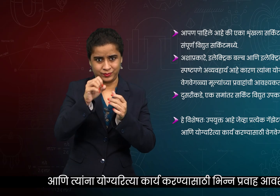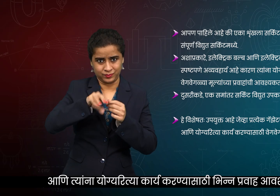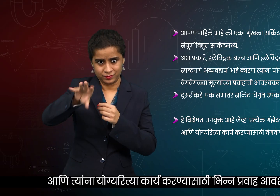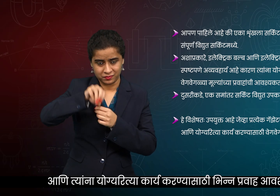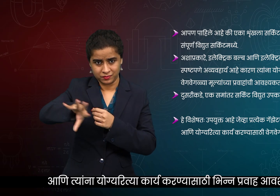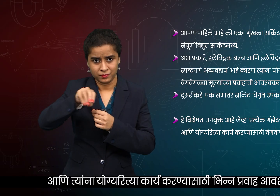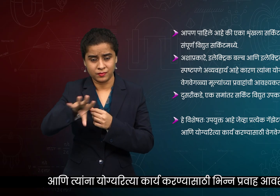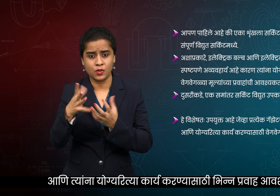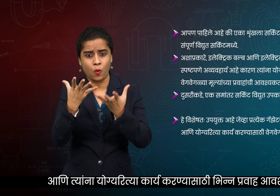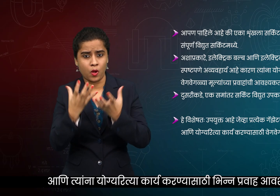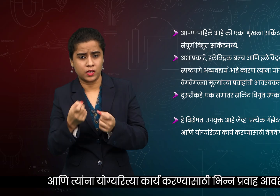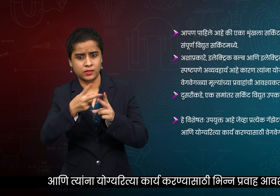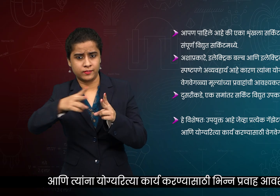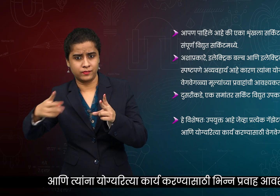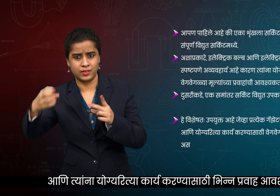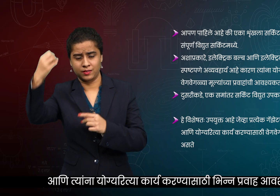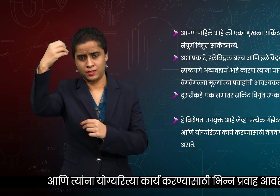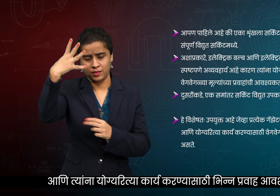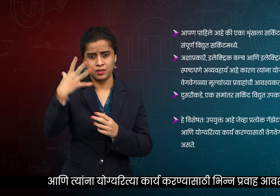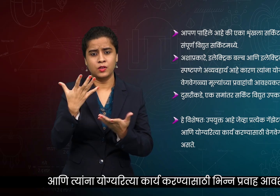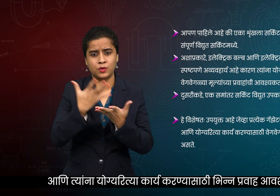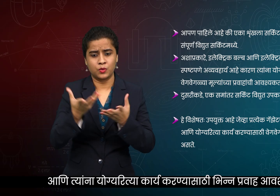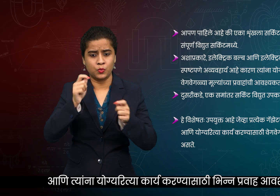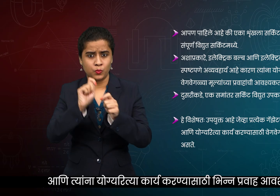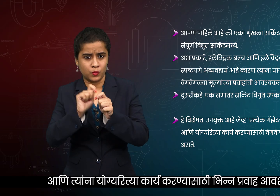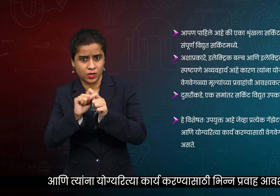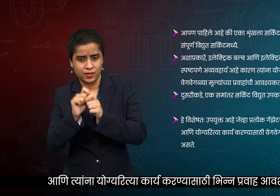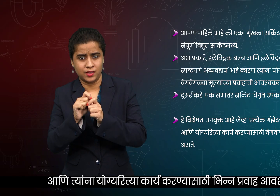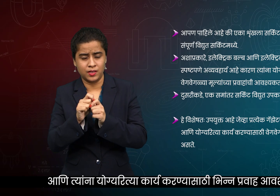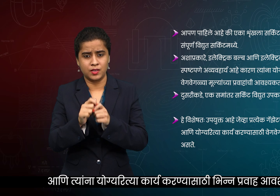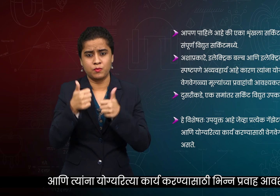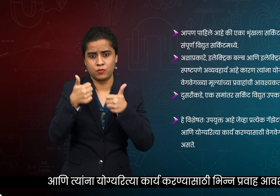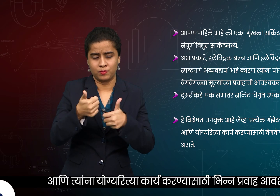आणि त्यांना योग्यरित्या कार्य करण्यासाठी भिन्न प्रवाह आवश्यक असतो.